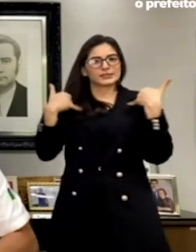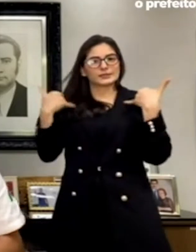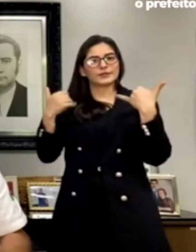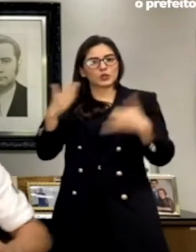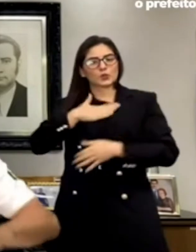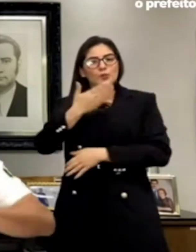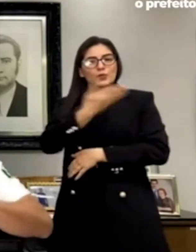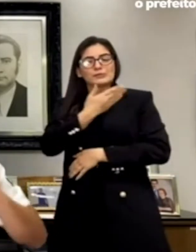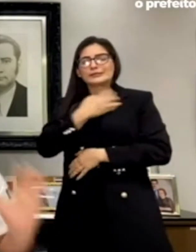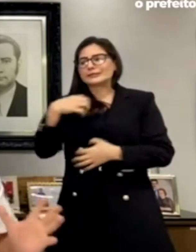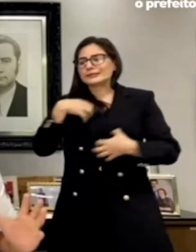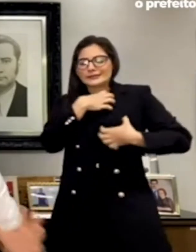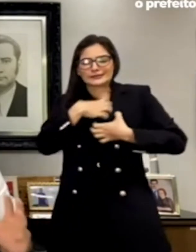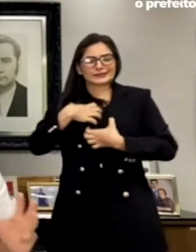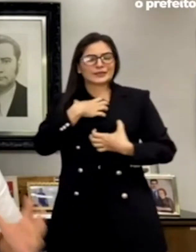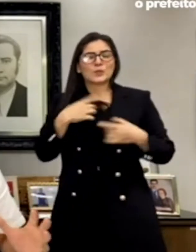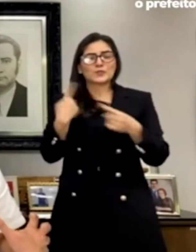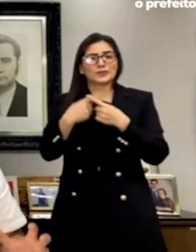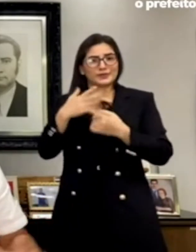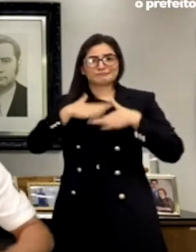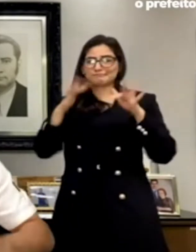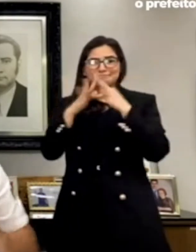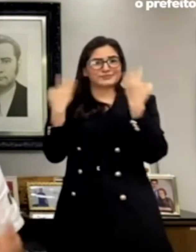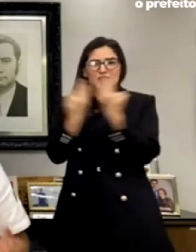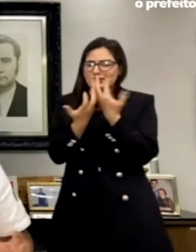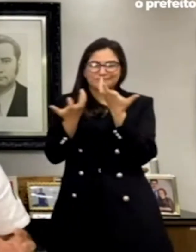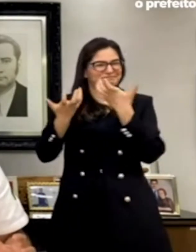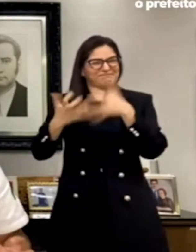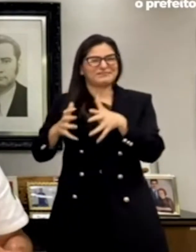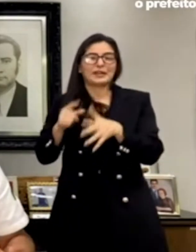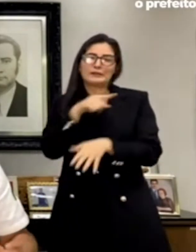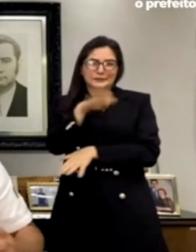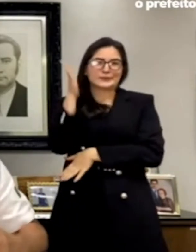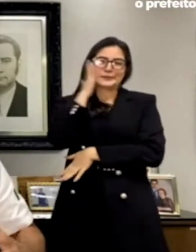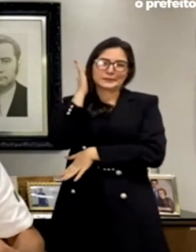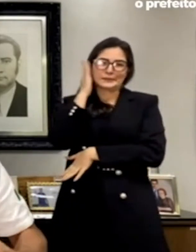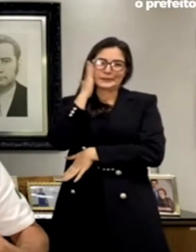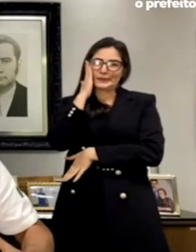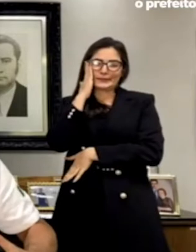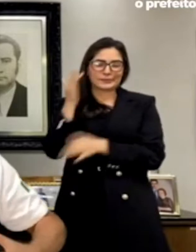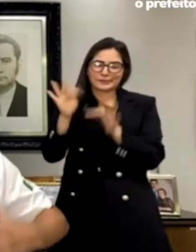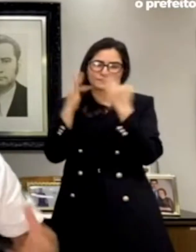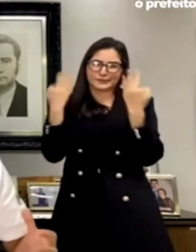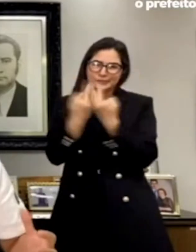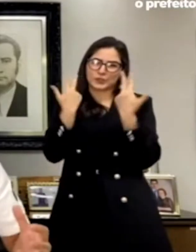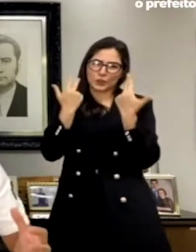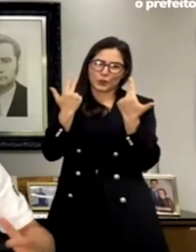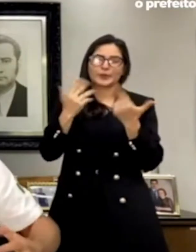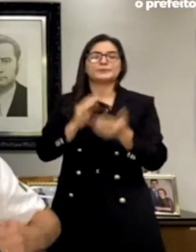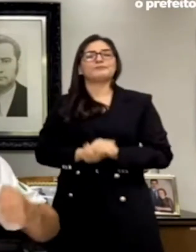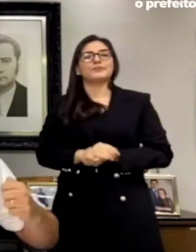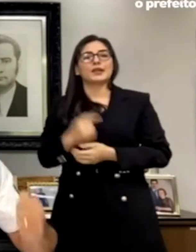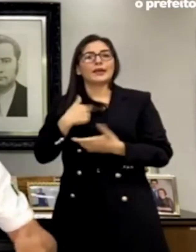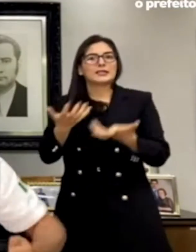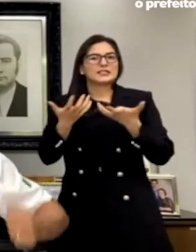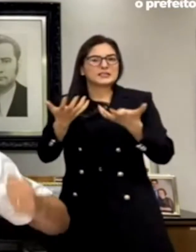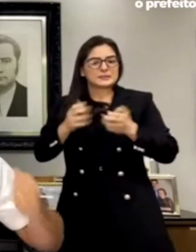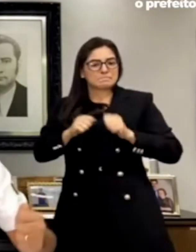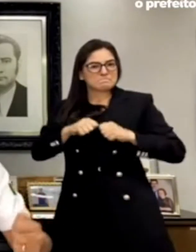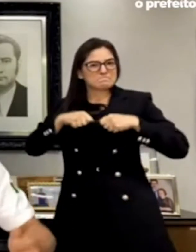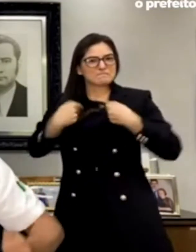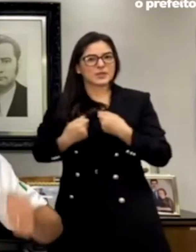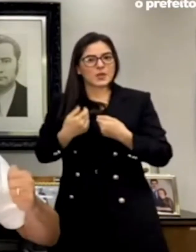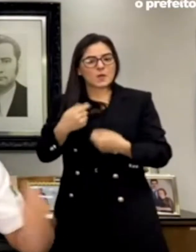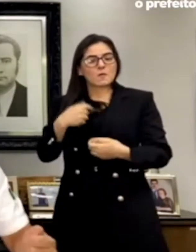bater uma angústia, porque a minha família inteira não queria. Coisas de família. Mas eu queria, eu sou do enfrentamento, eu sou